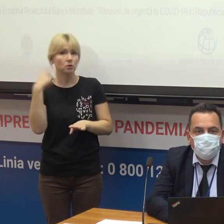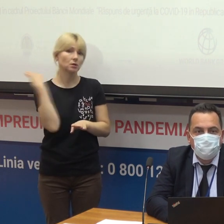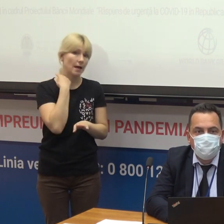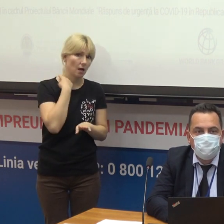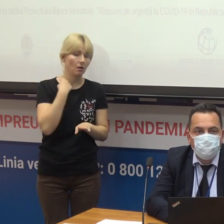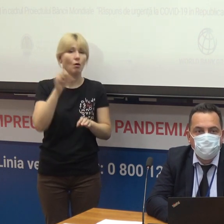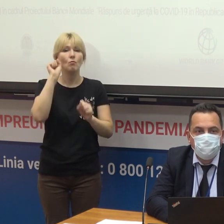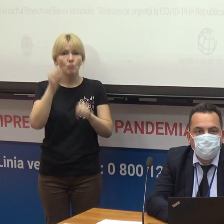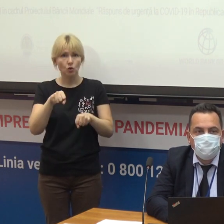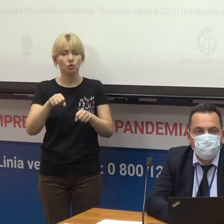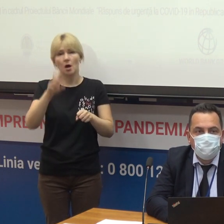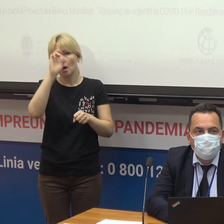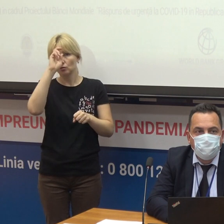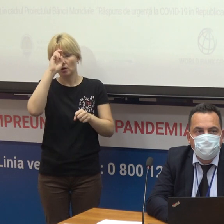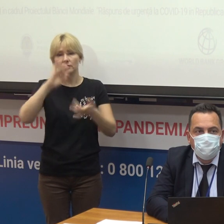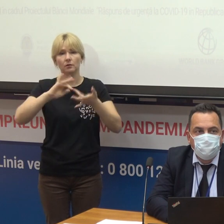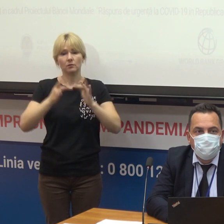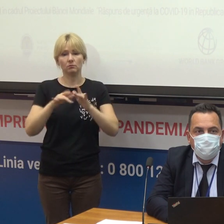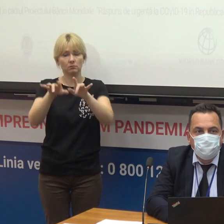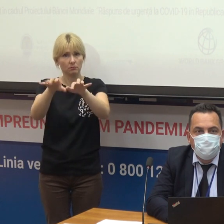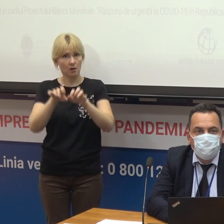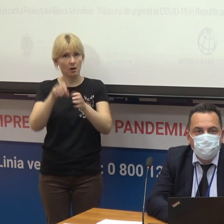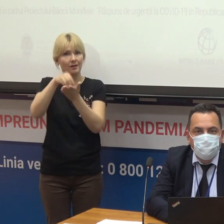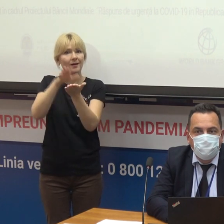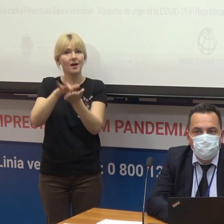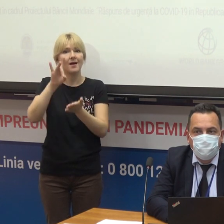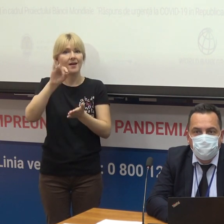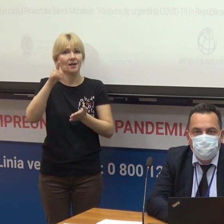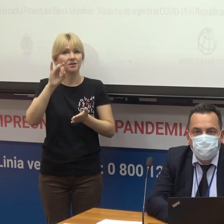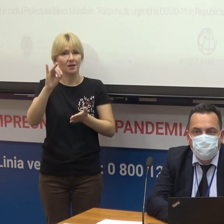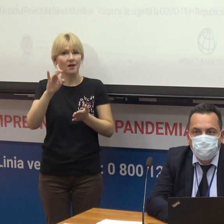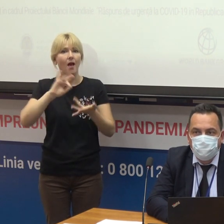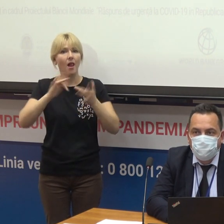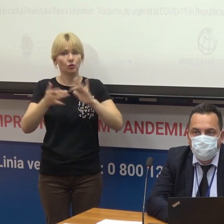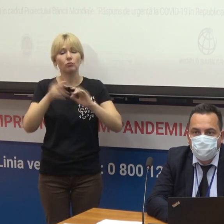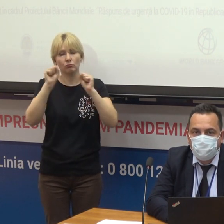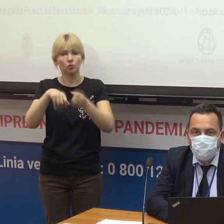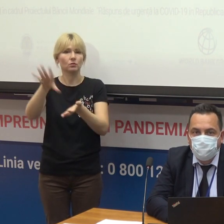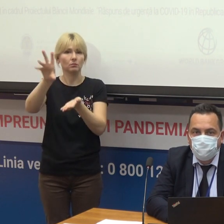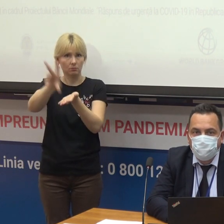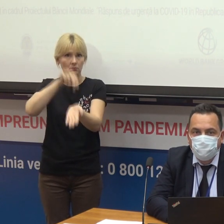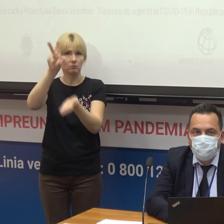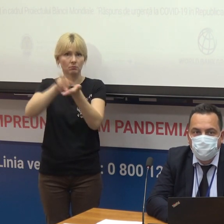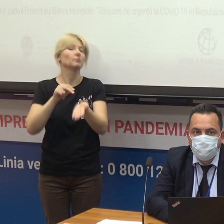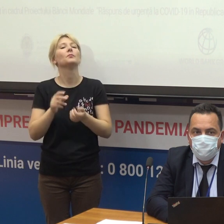din sistemul informațional registrul de vaccinare electronică. Pe parcursul următoarei